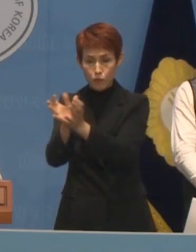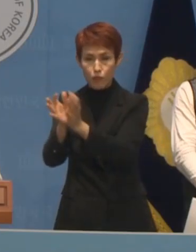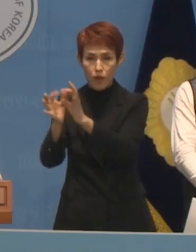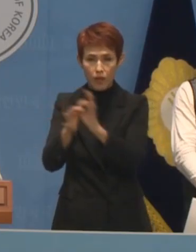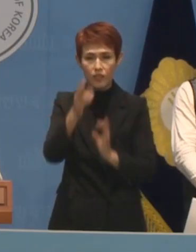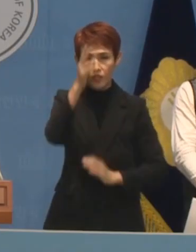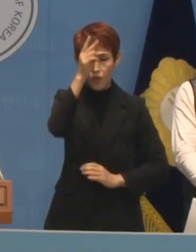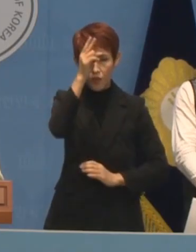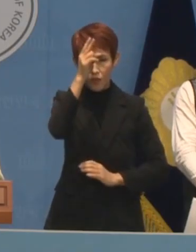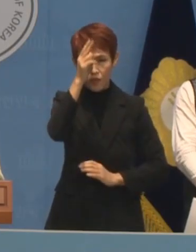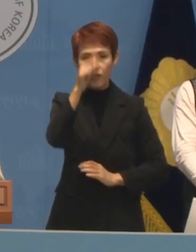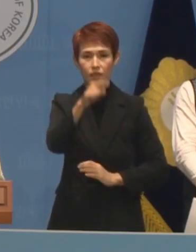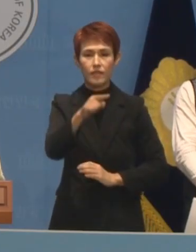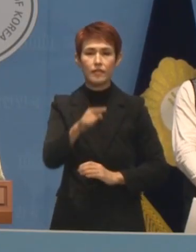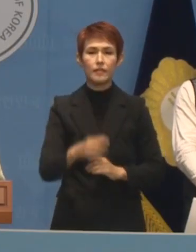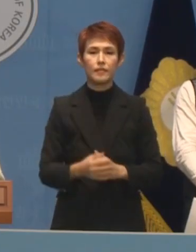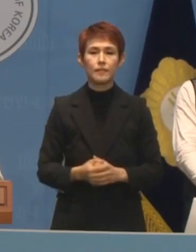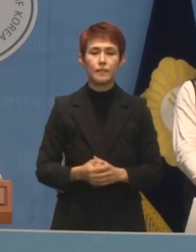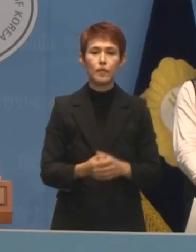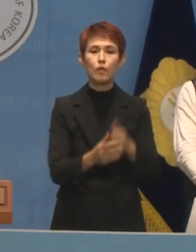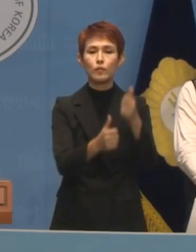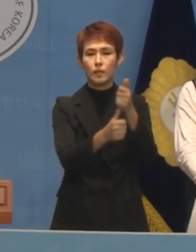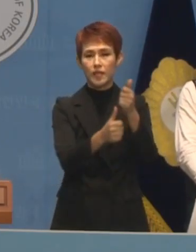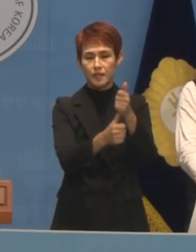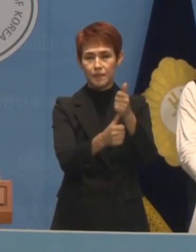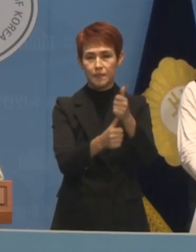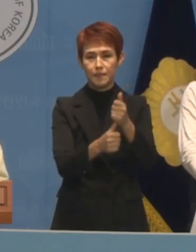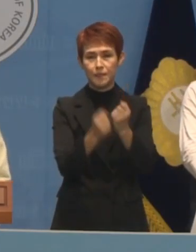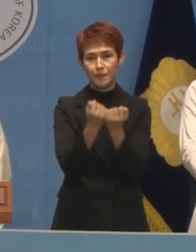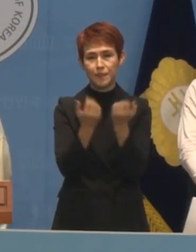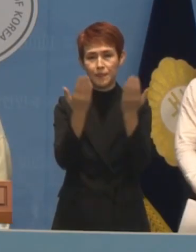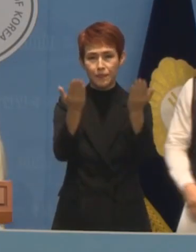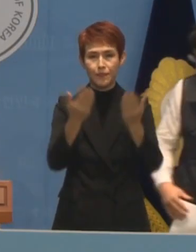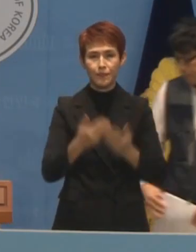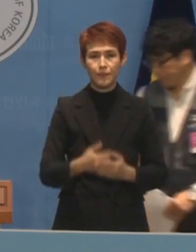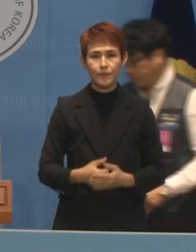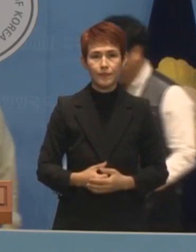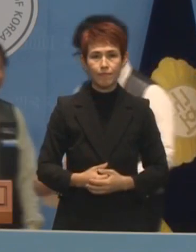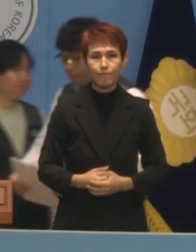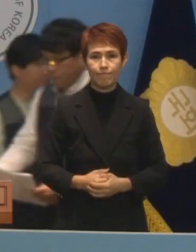지부 김민수 동해권역 부지부장님 모시고 발언 듣도록 하겠습니다.